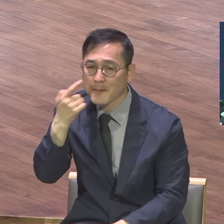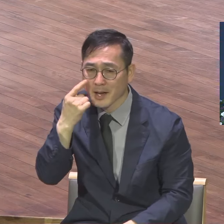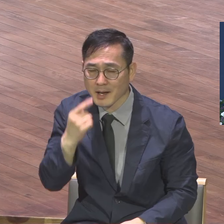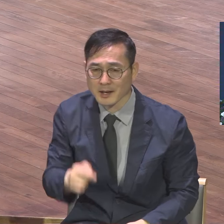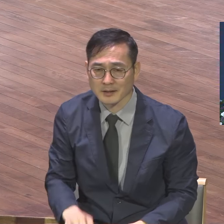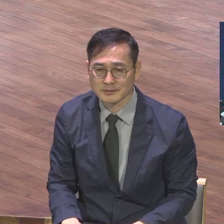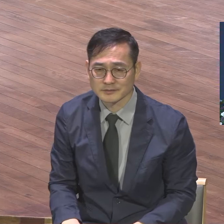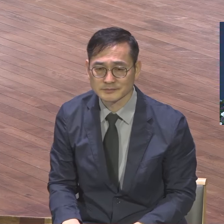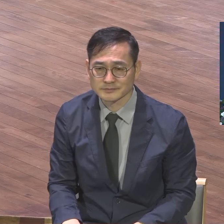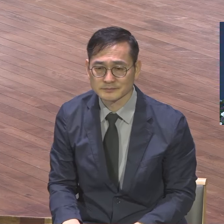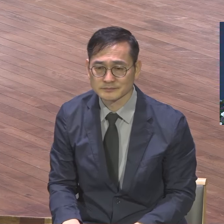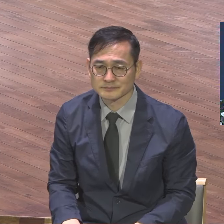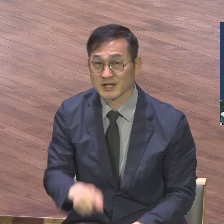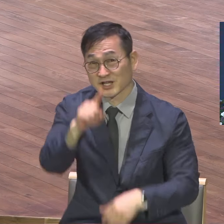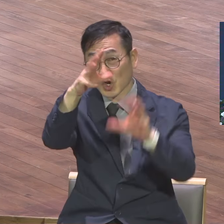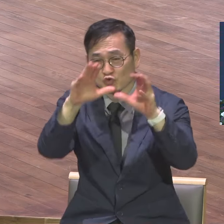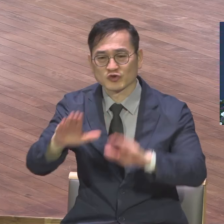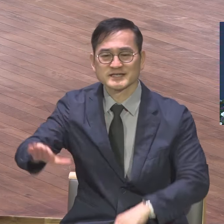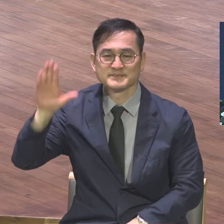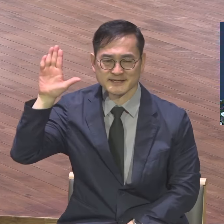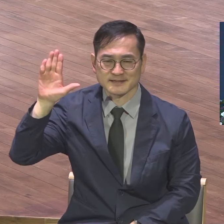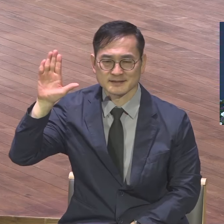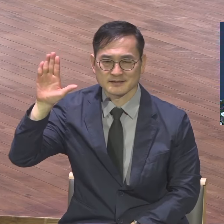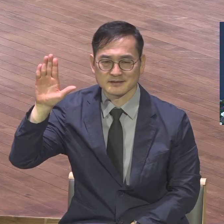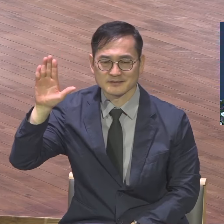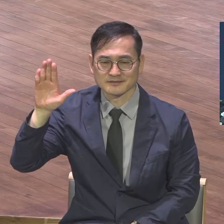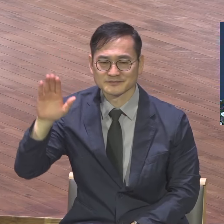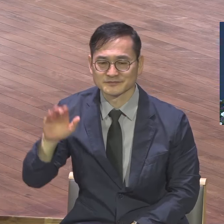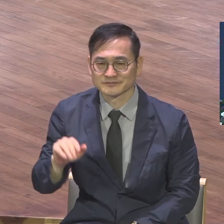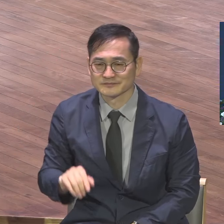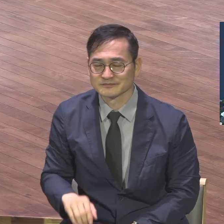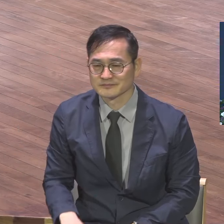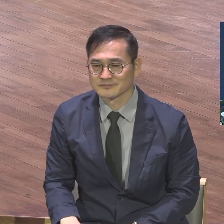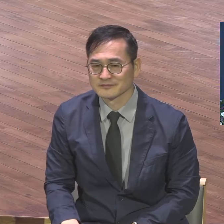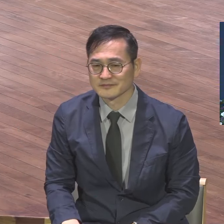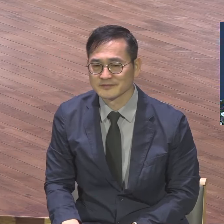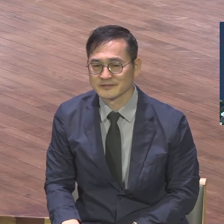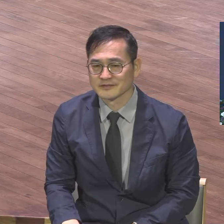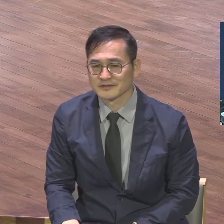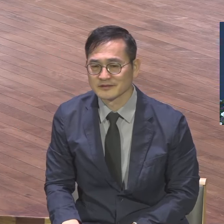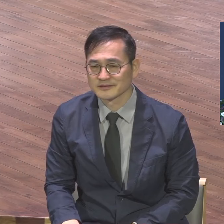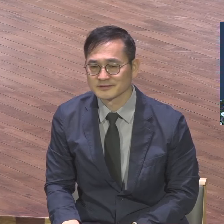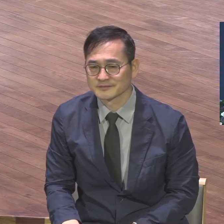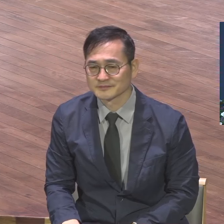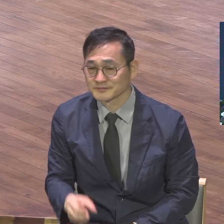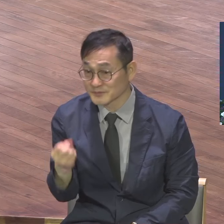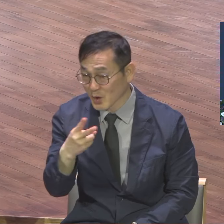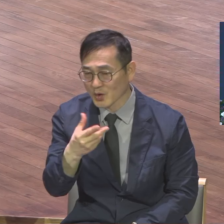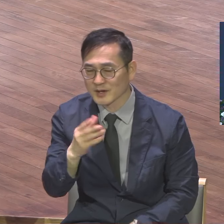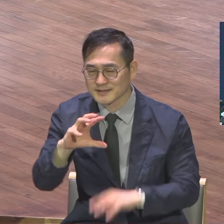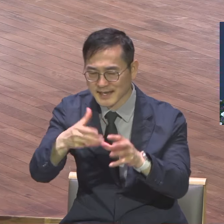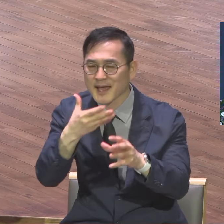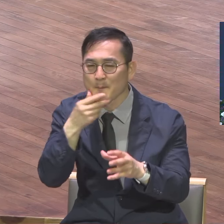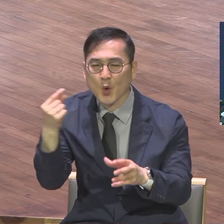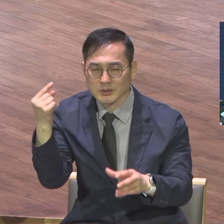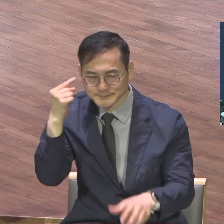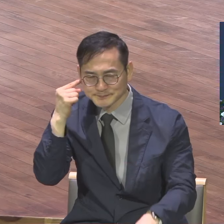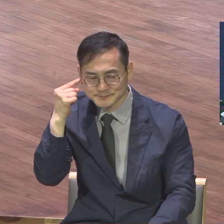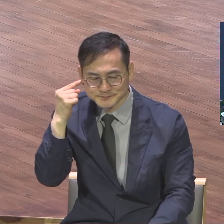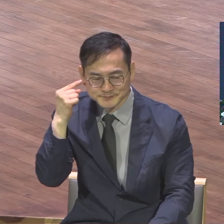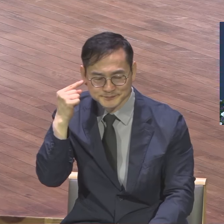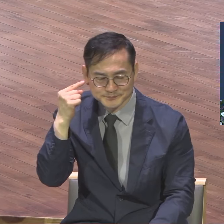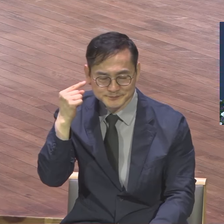천국 시민권, 너희는 너희 시민권은 하늘에 있는지라. 그리고 세계보험말 이 신분과